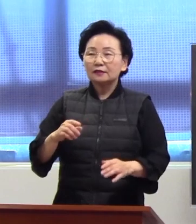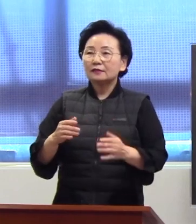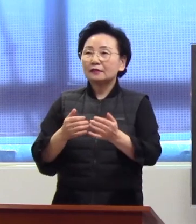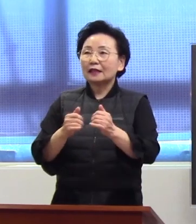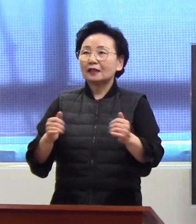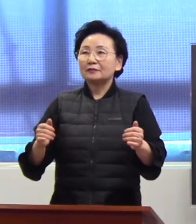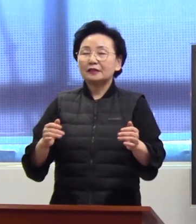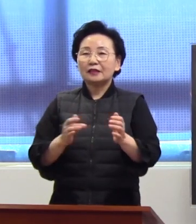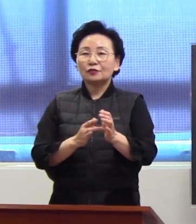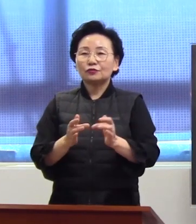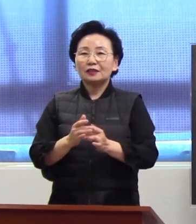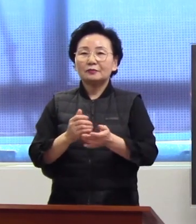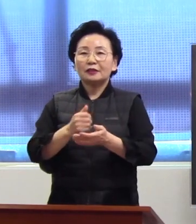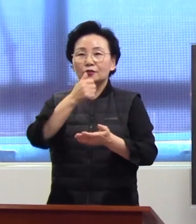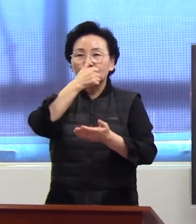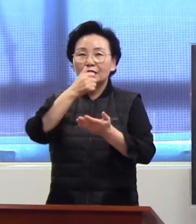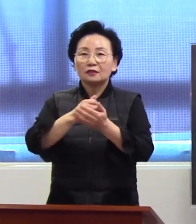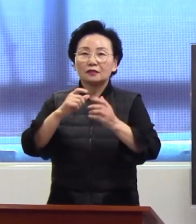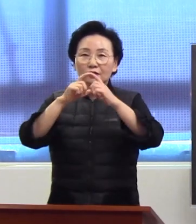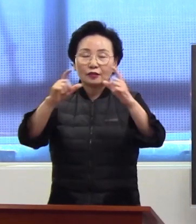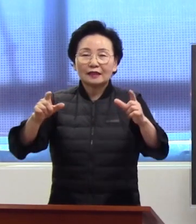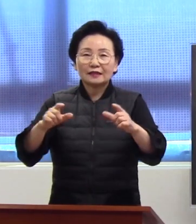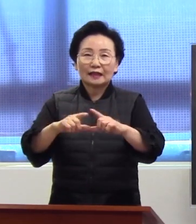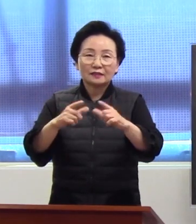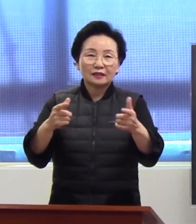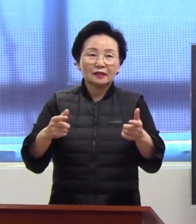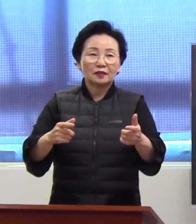그 사람이, 예수님이 죄를 정하지 않은 게